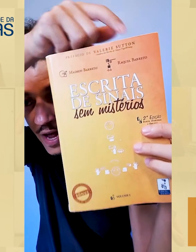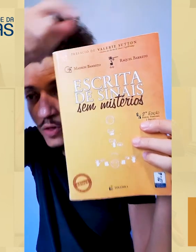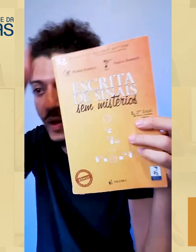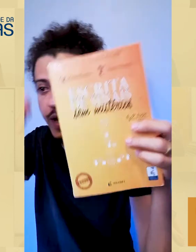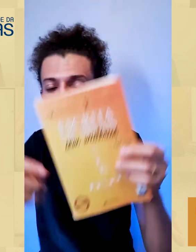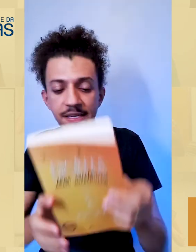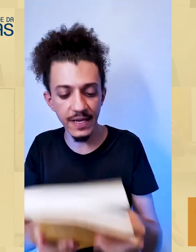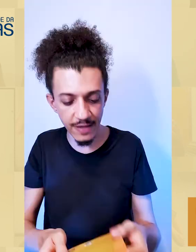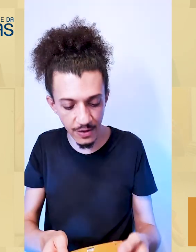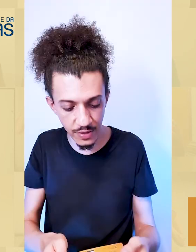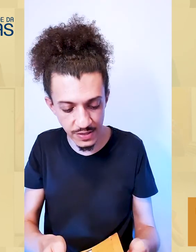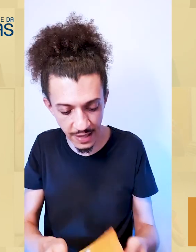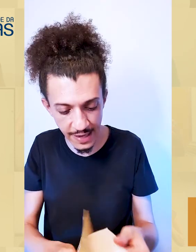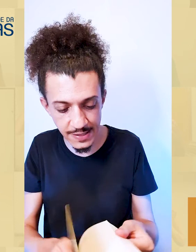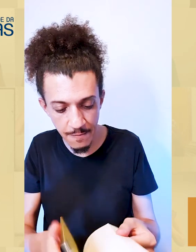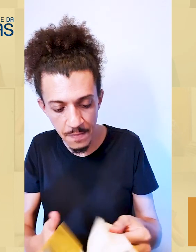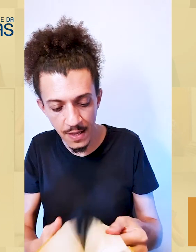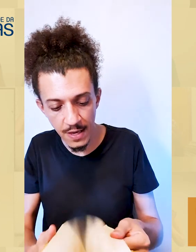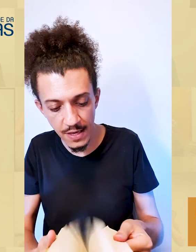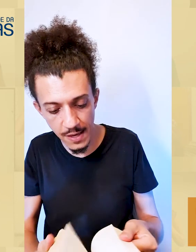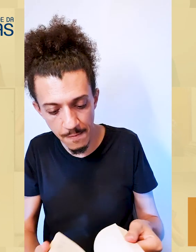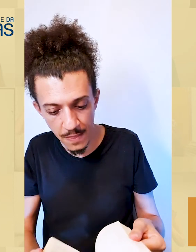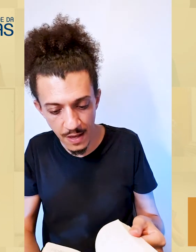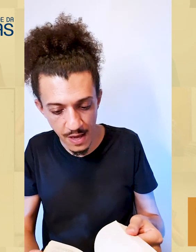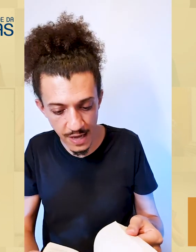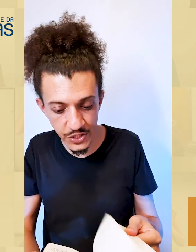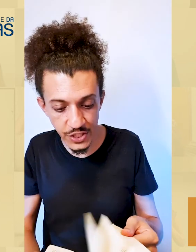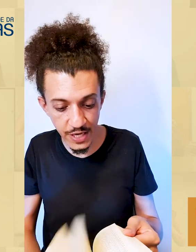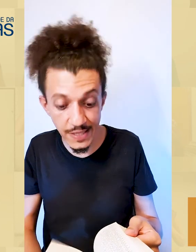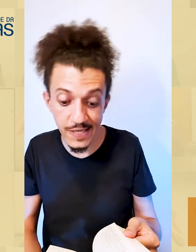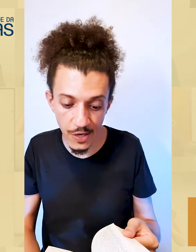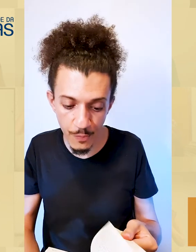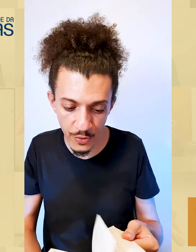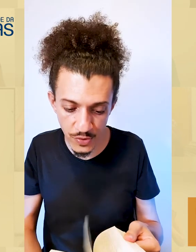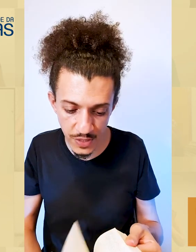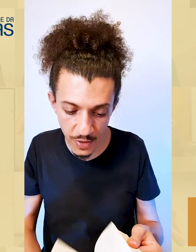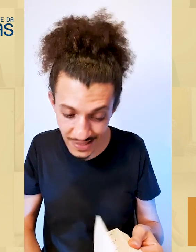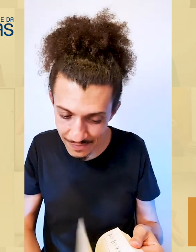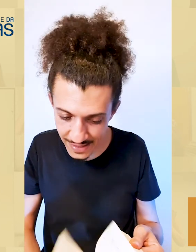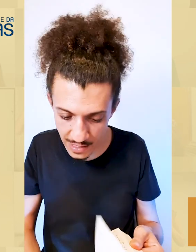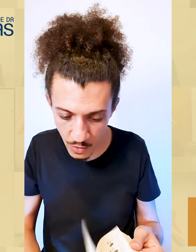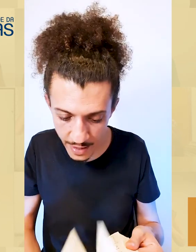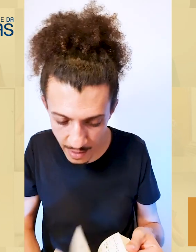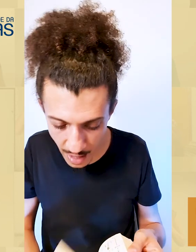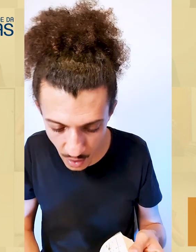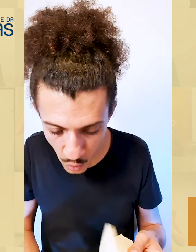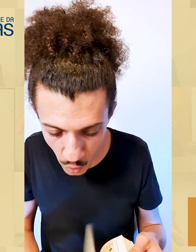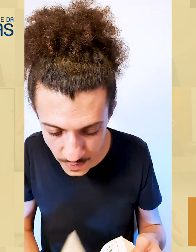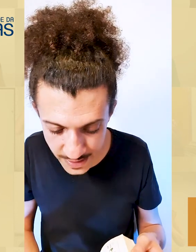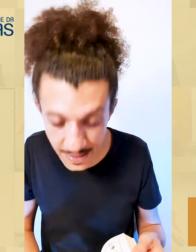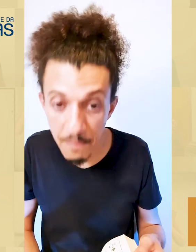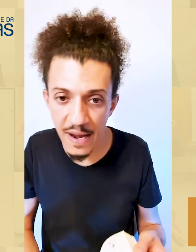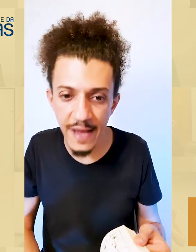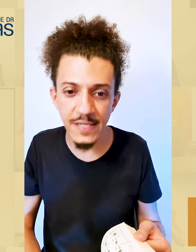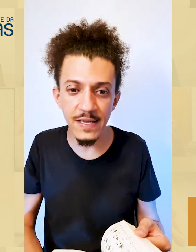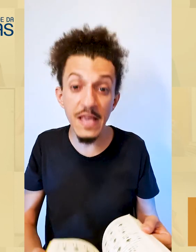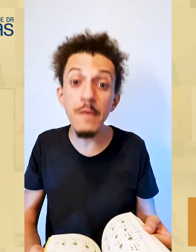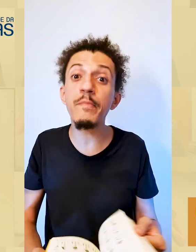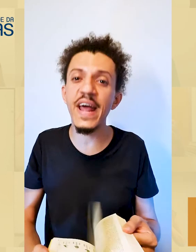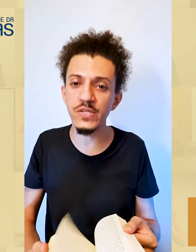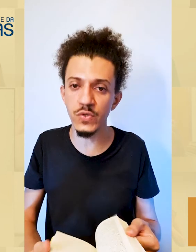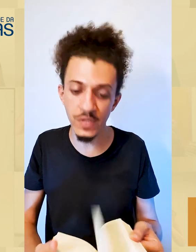a criadora da escrita da língua de sinais, e a gente esse ano produziu, esse mês agora, alguns